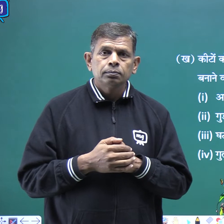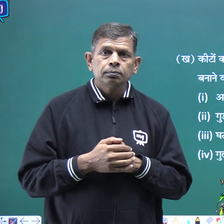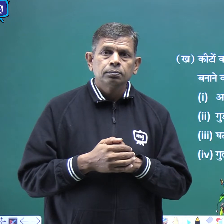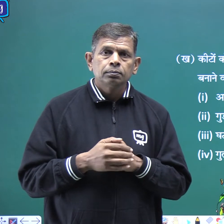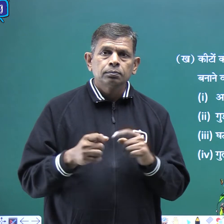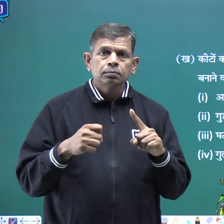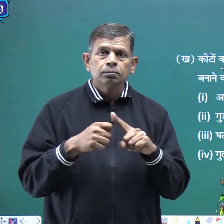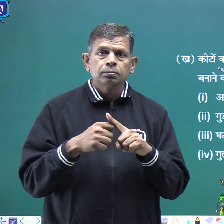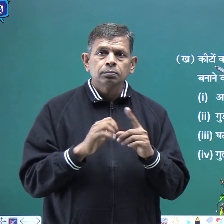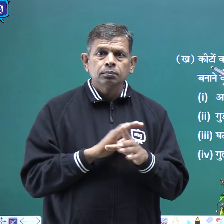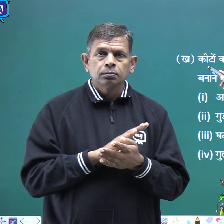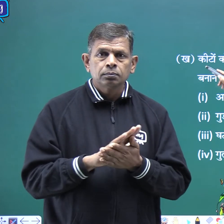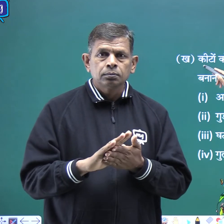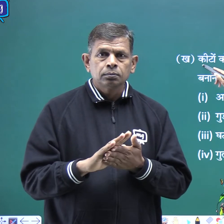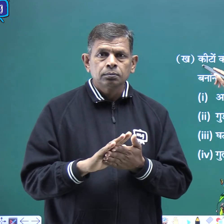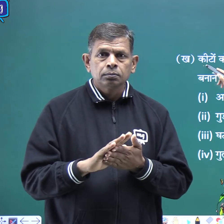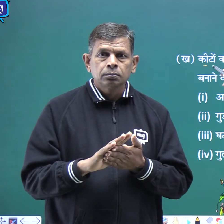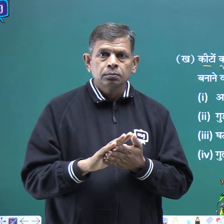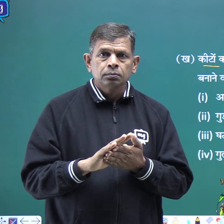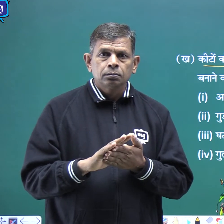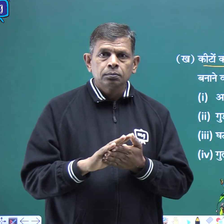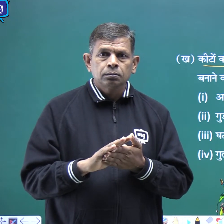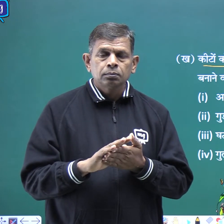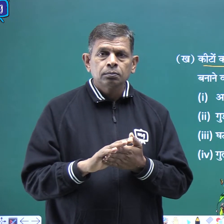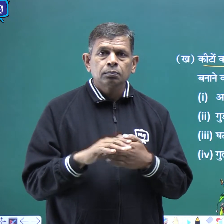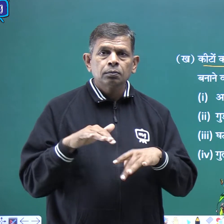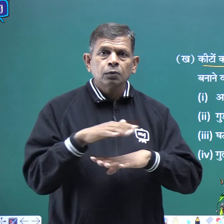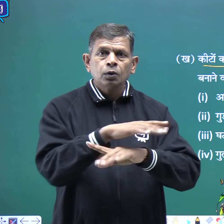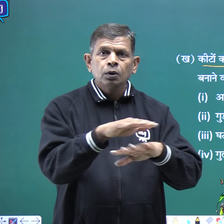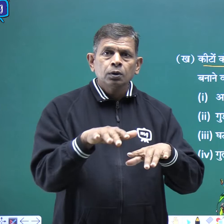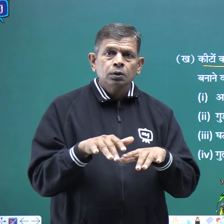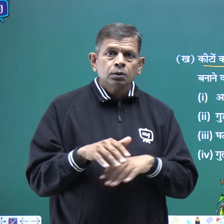ख, कीटों को